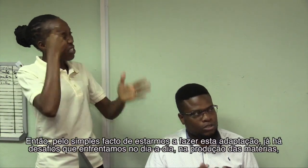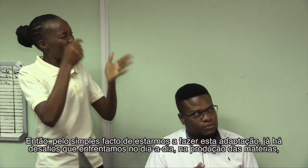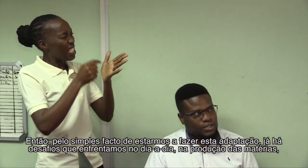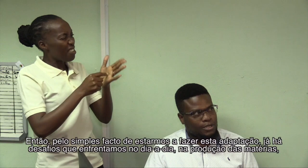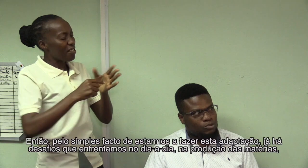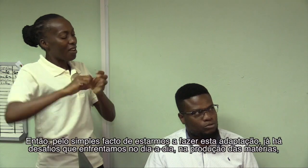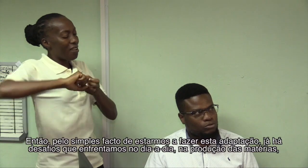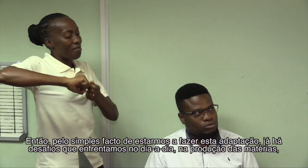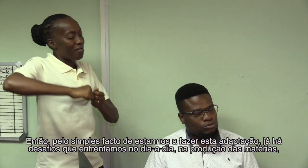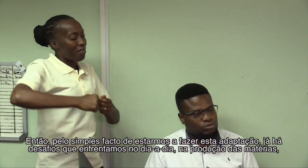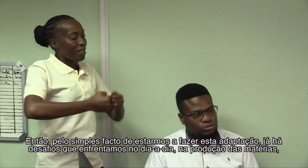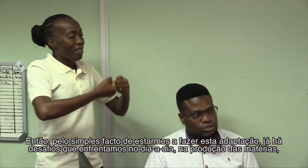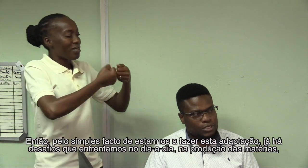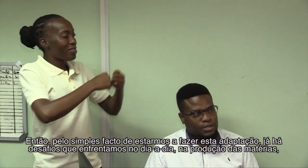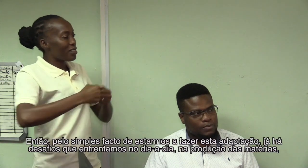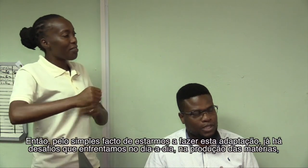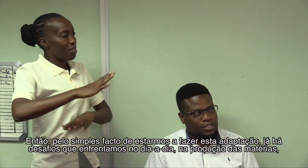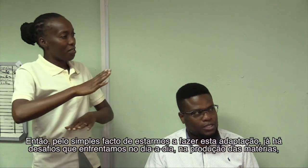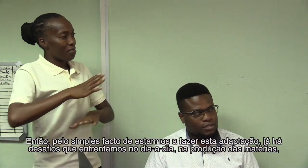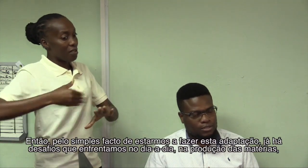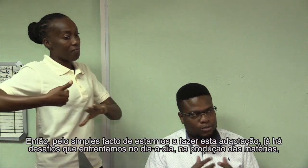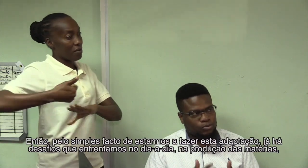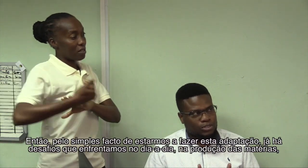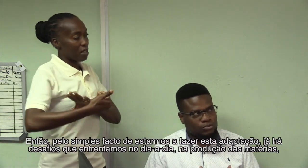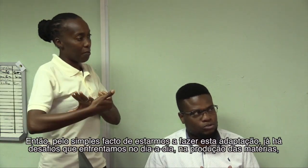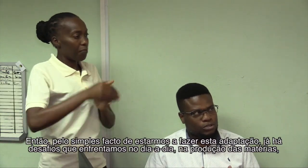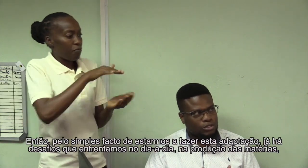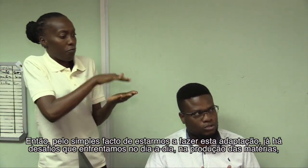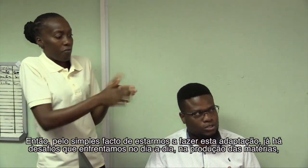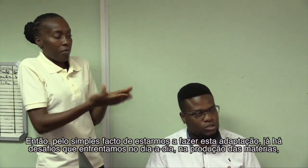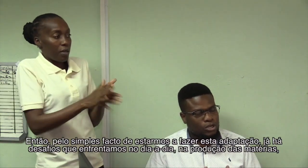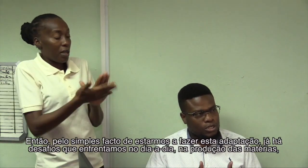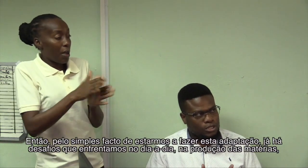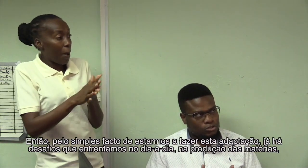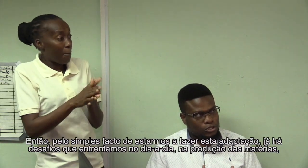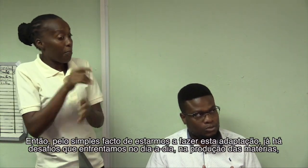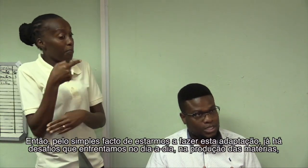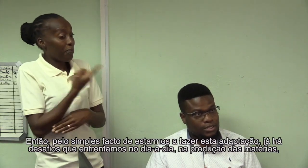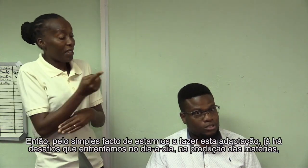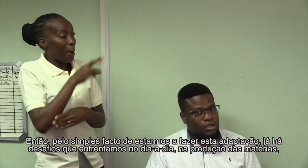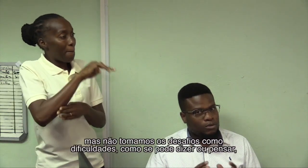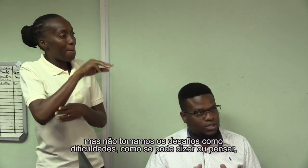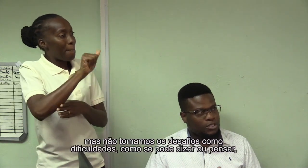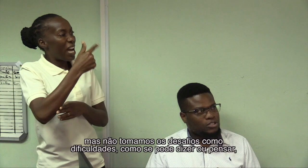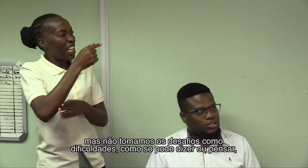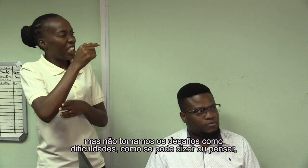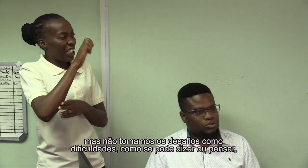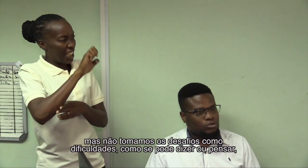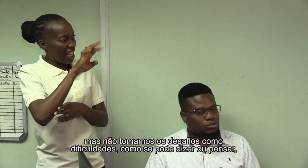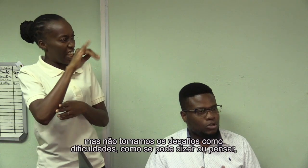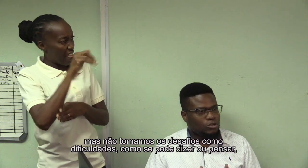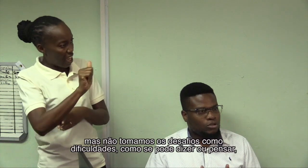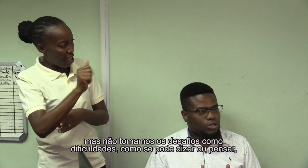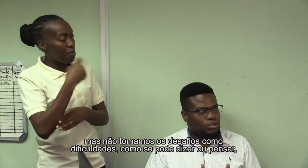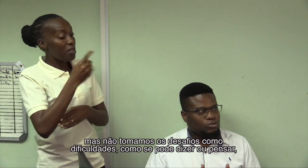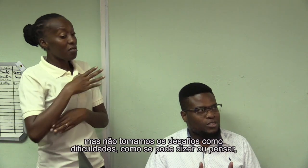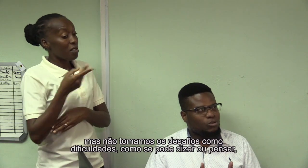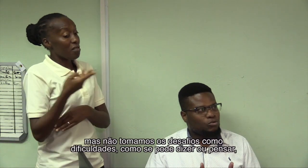enfrentamos no dia a dia, quer dizer, na produção das nossas matérias. Mas estes desafios não são